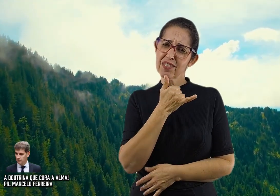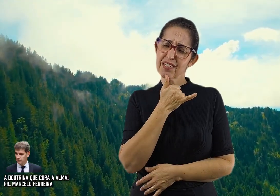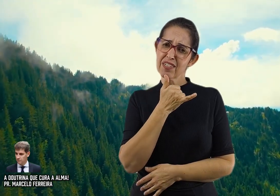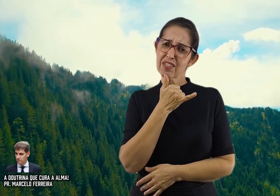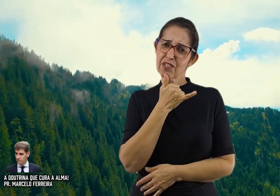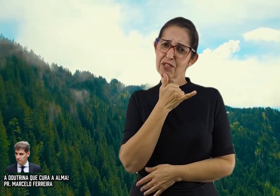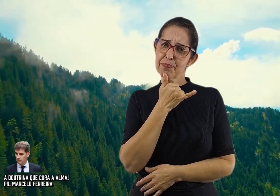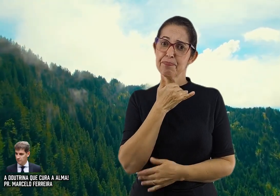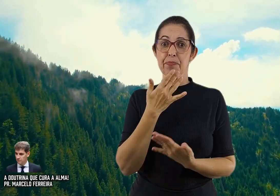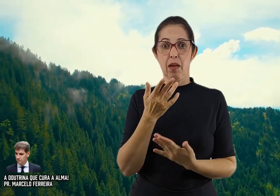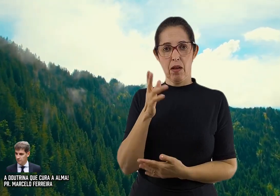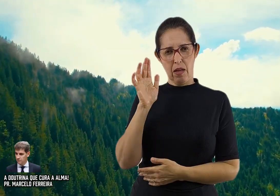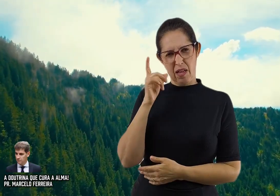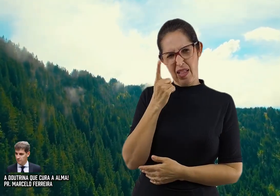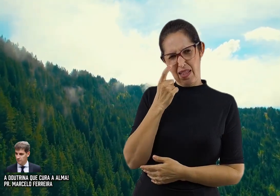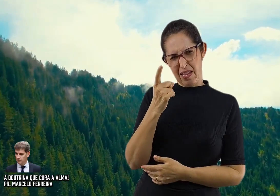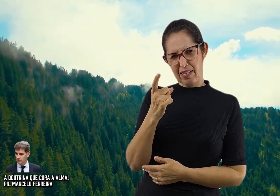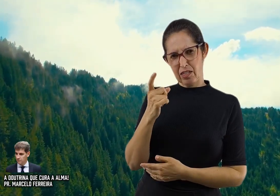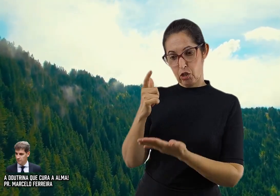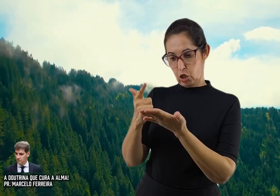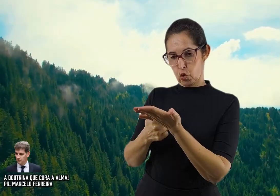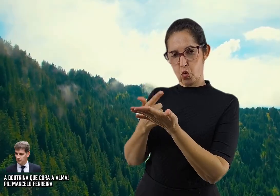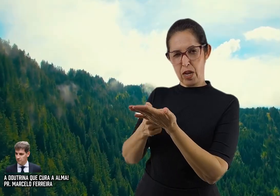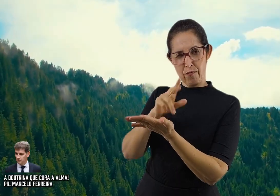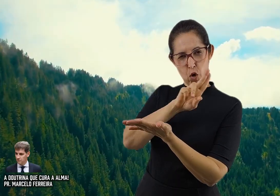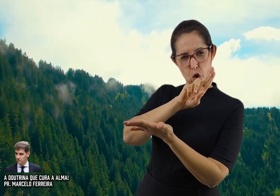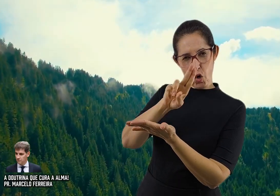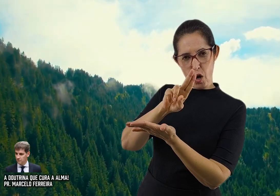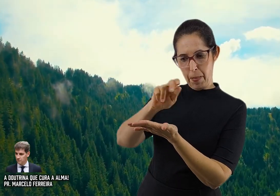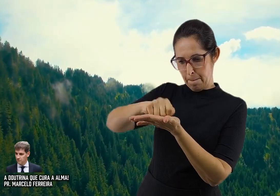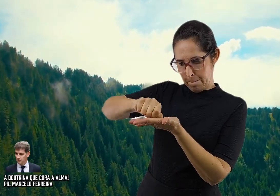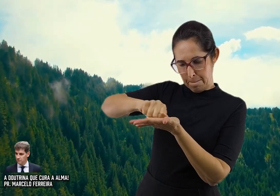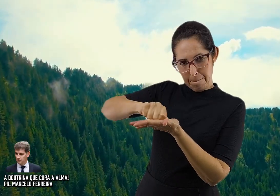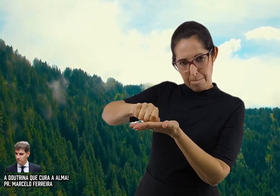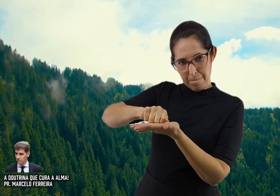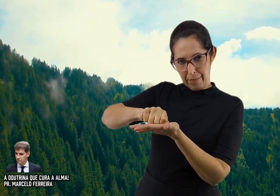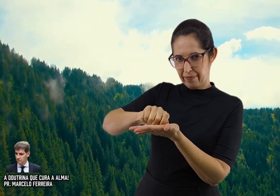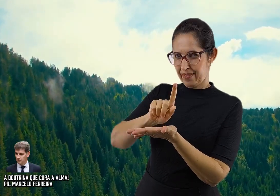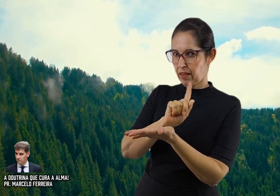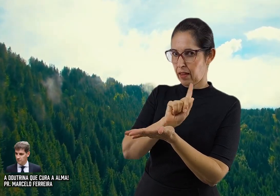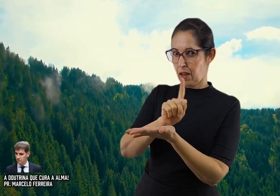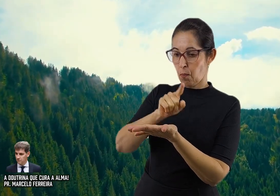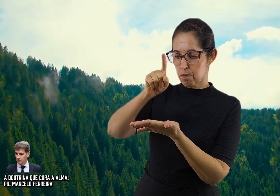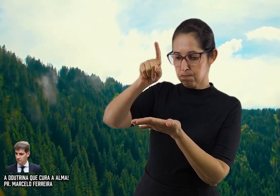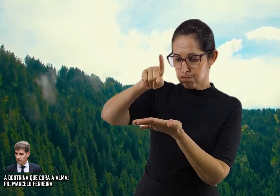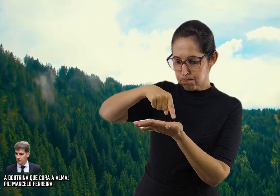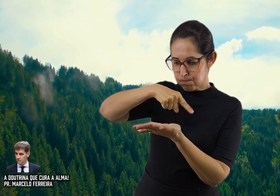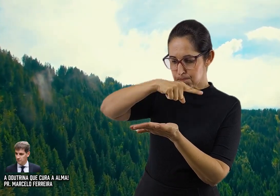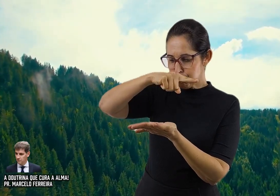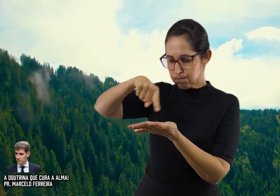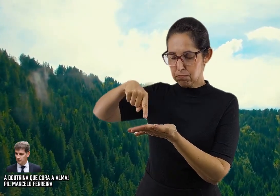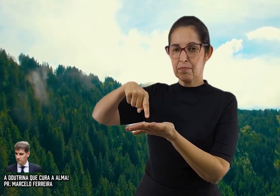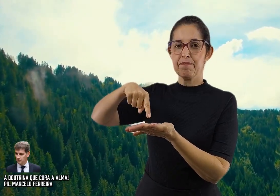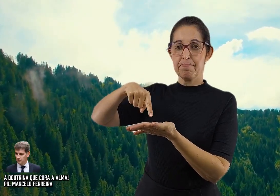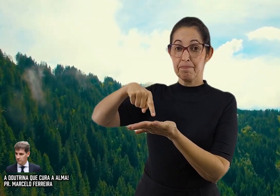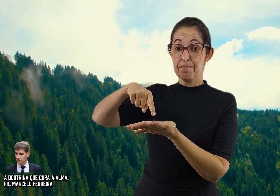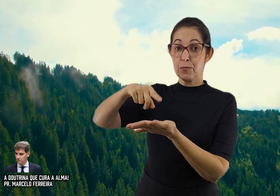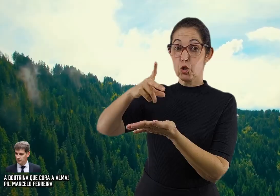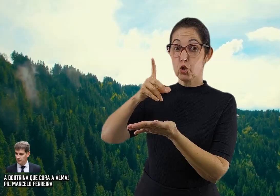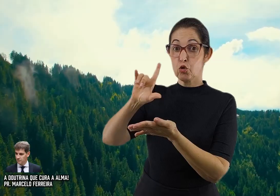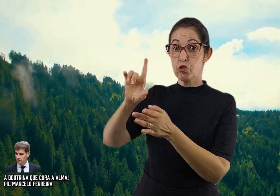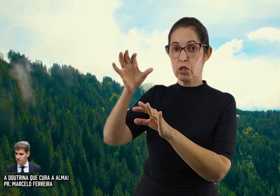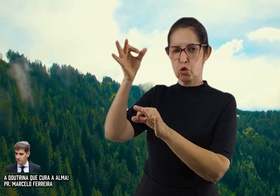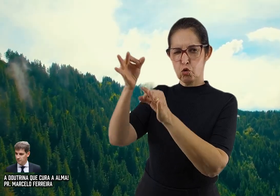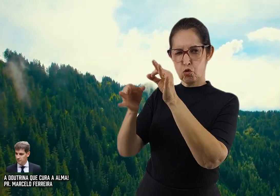Ele não apaga não, interessante, né? O nome parece que fica lá, né? Mas ele risca. Porque vai contar, no juízo